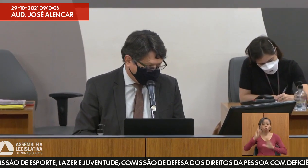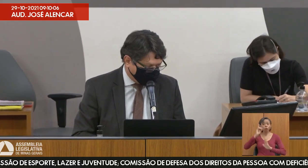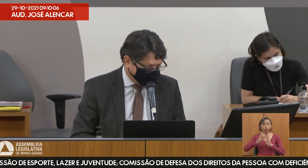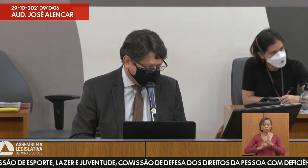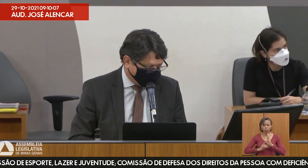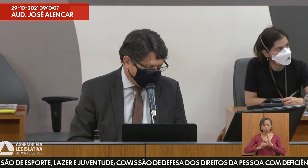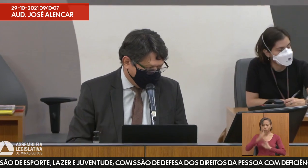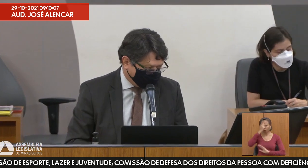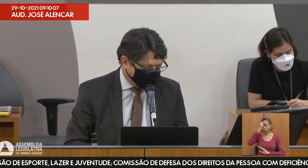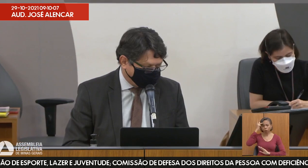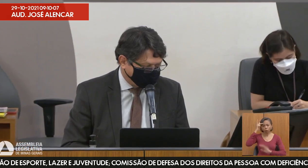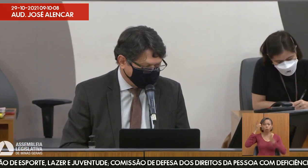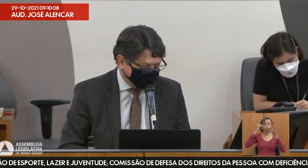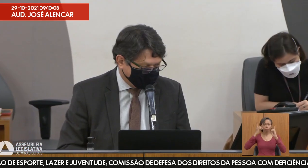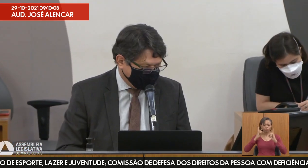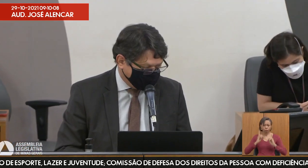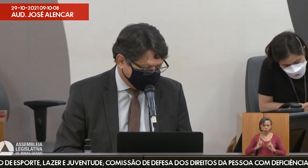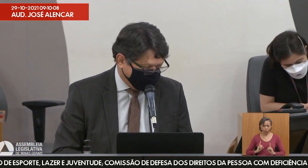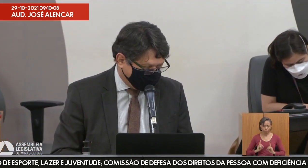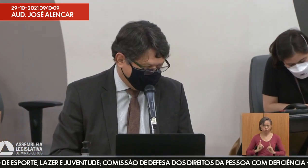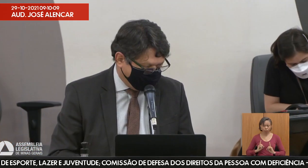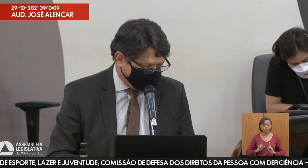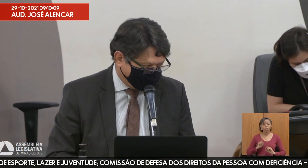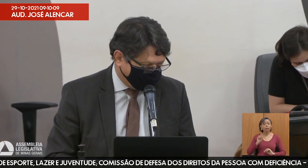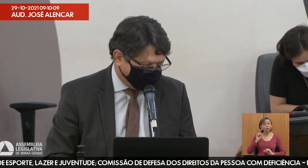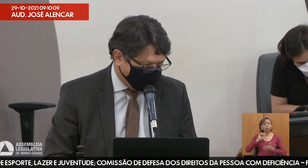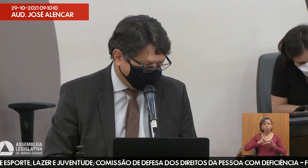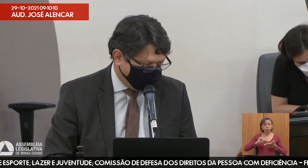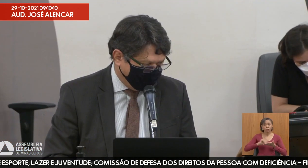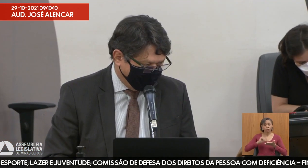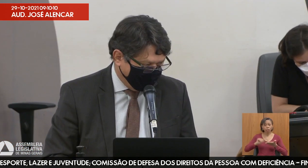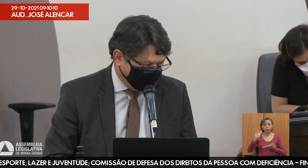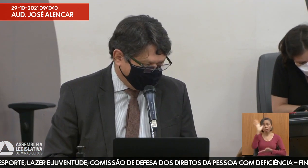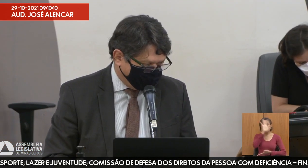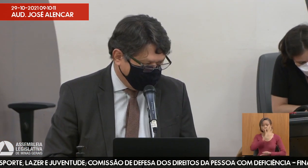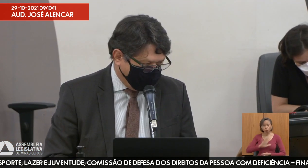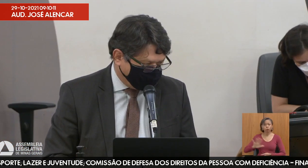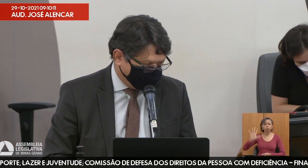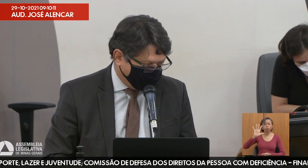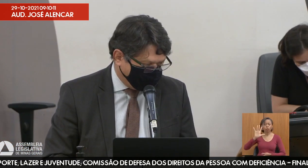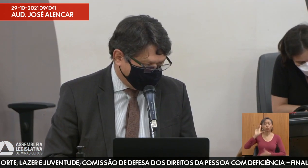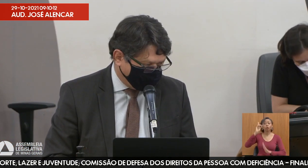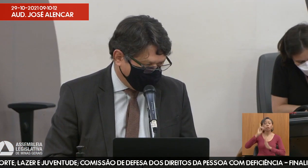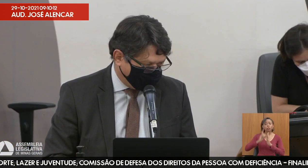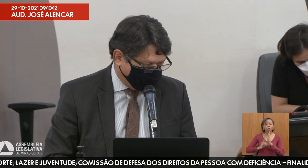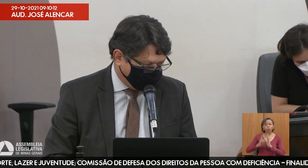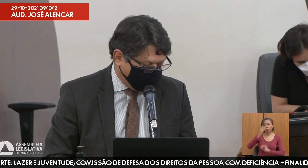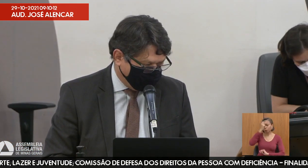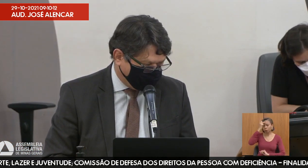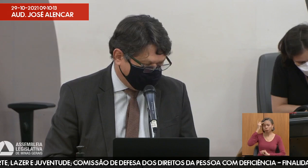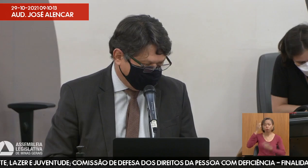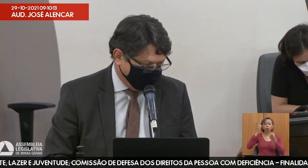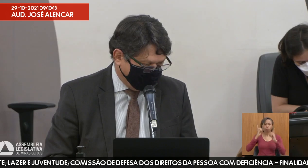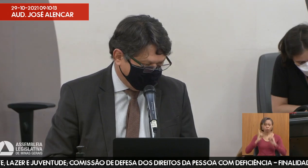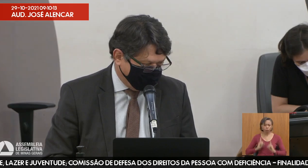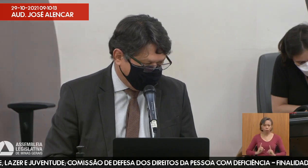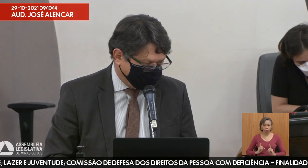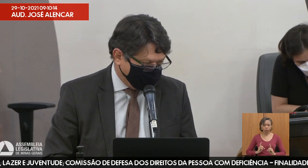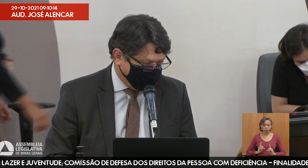com Deficiência da Secretaria Nacional dos Direitos da Pessoa com Deficiência, Ministério